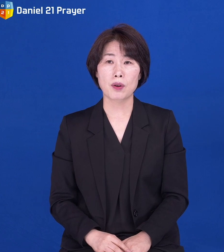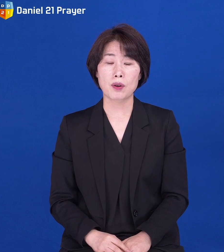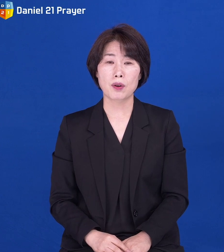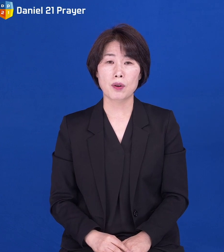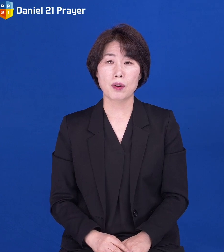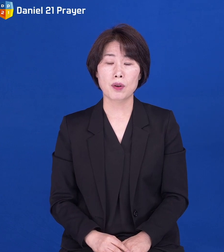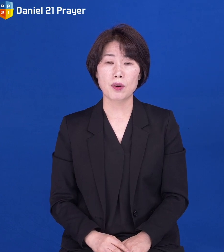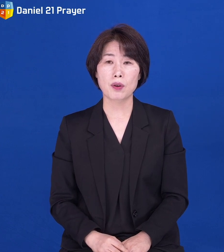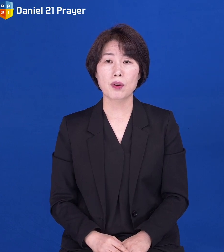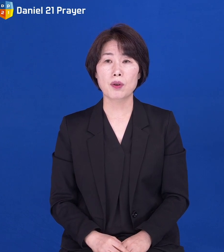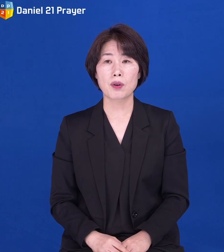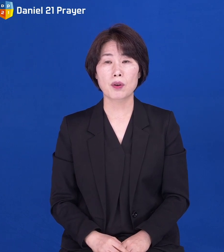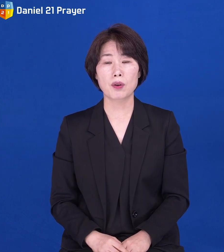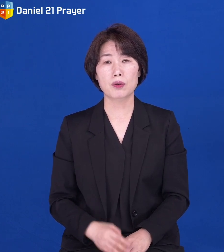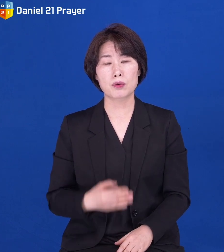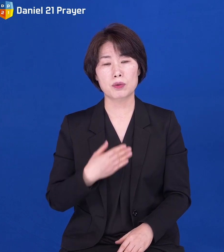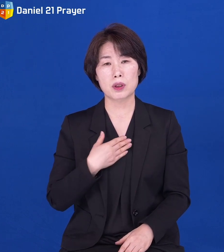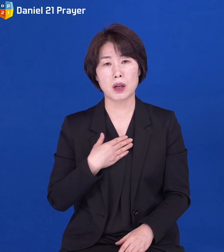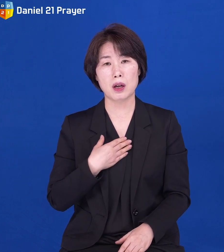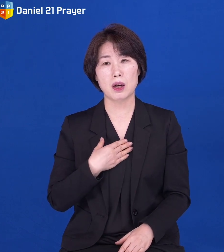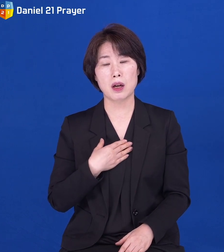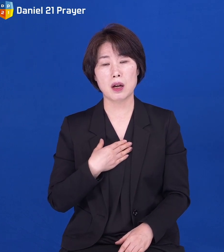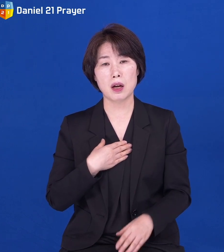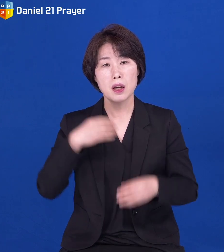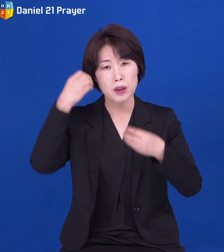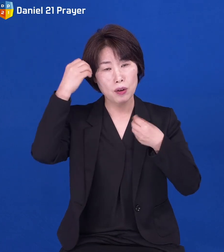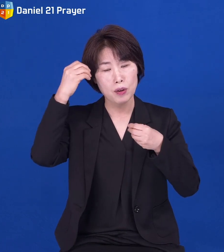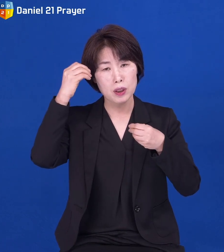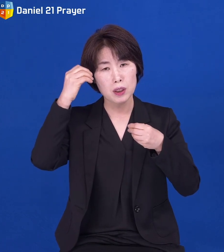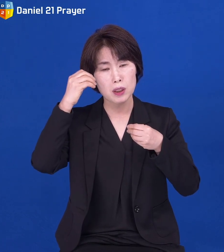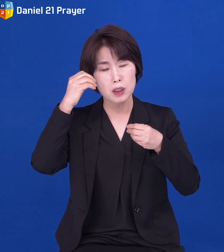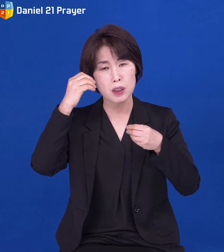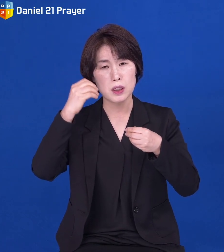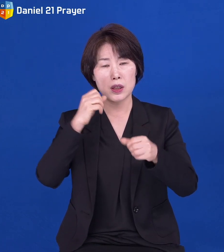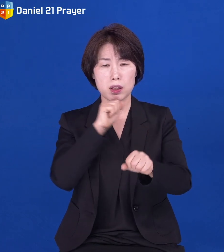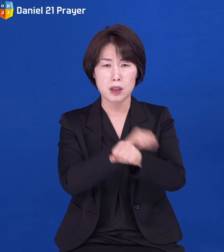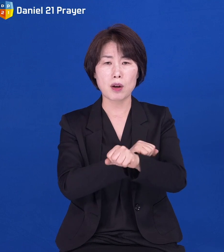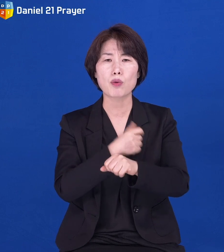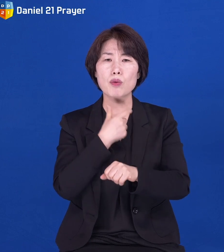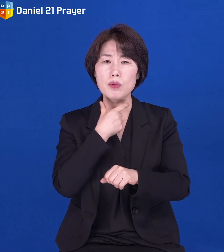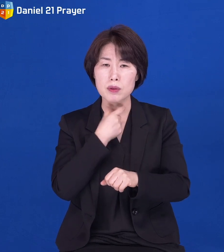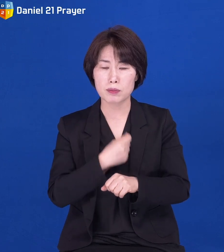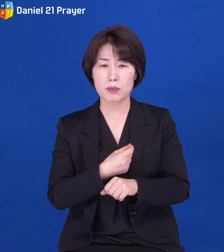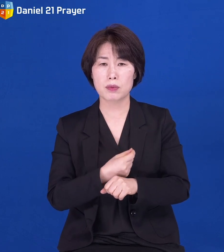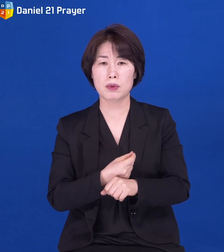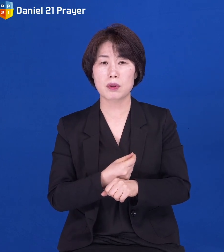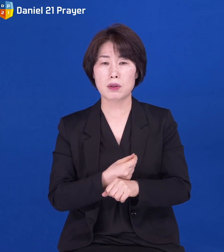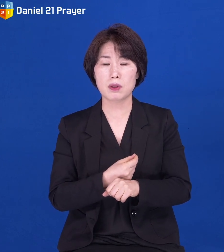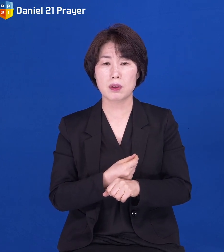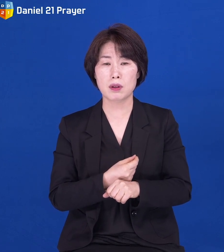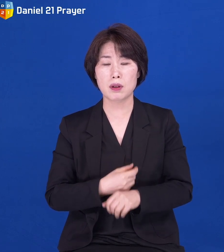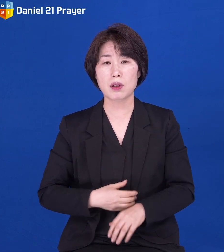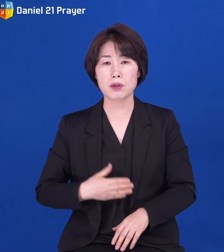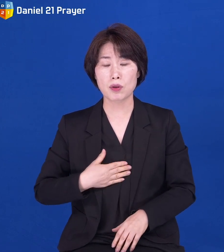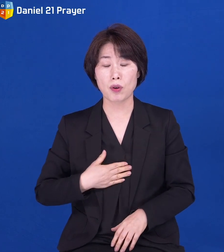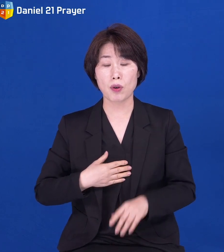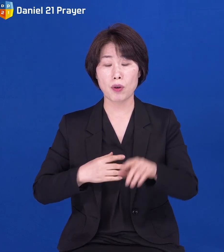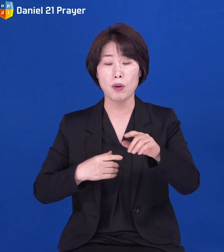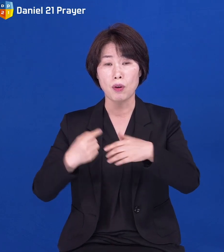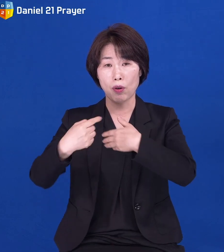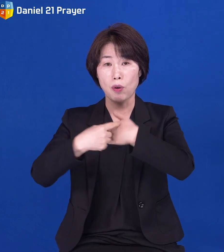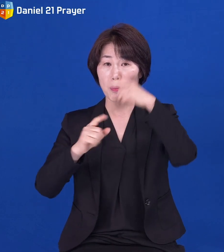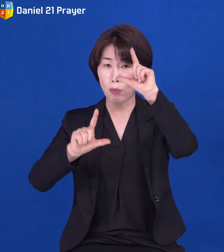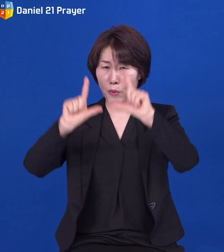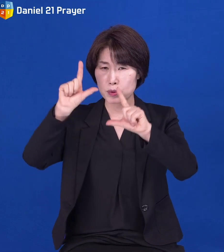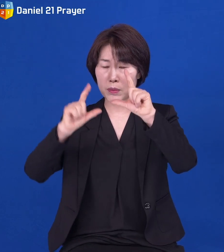그런 소리를 듣는 것 같고 나는 연기로 정말 보여주고 싶은데 사람들은 저의 어떤 외모나 이런 것들을 더 원하는